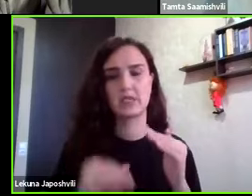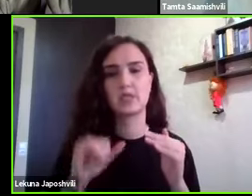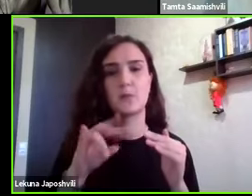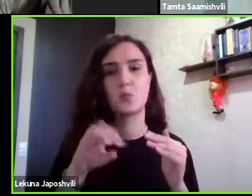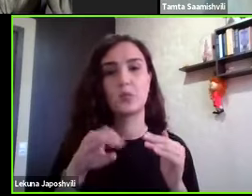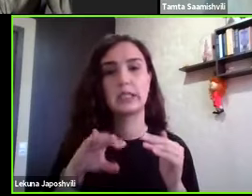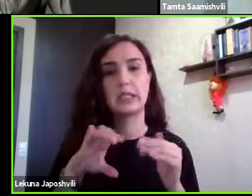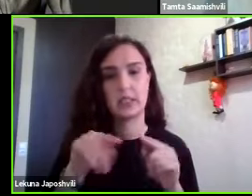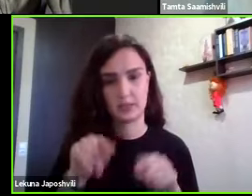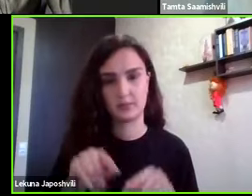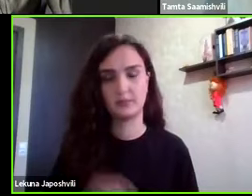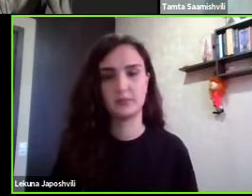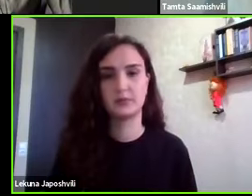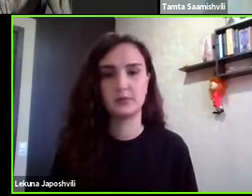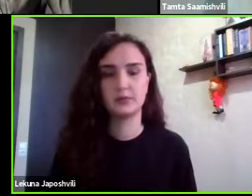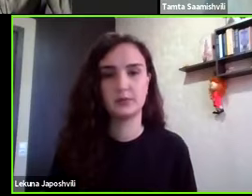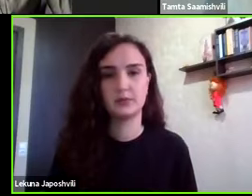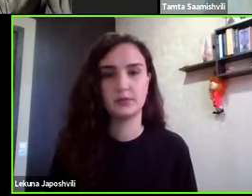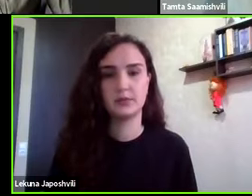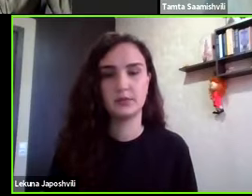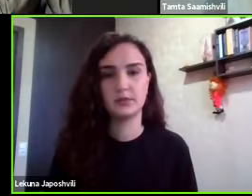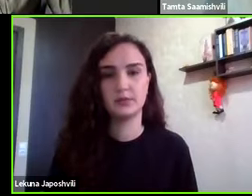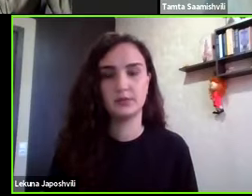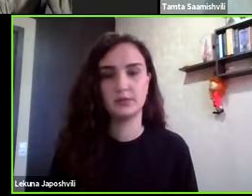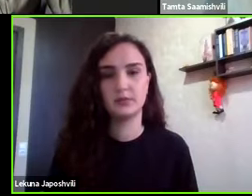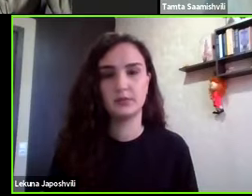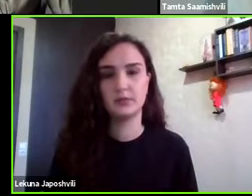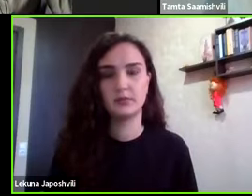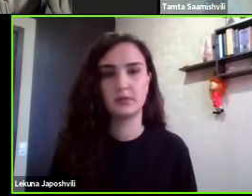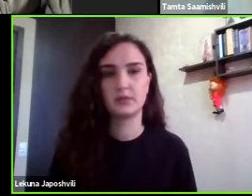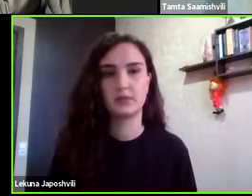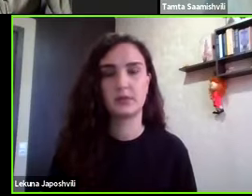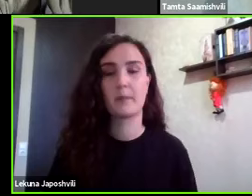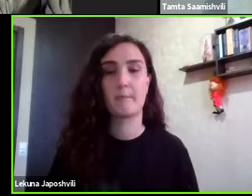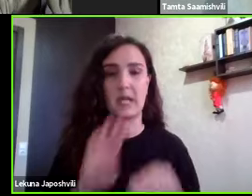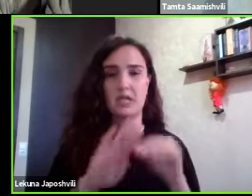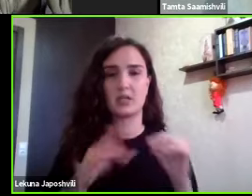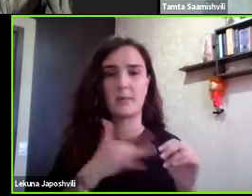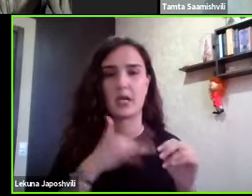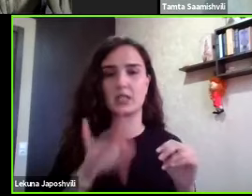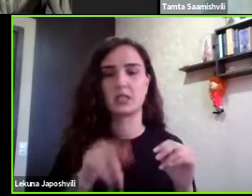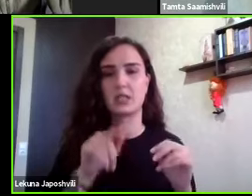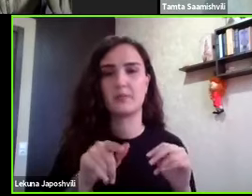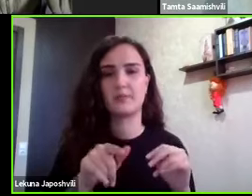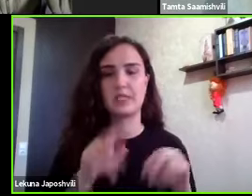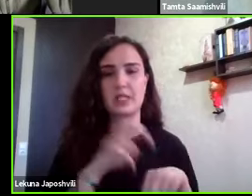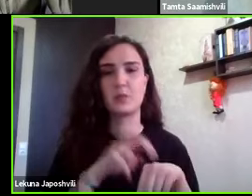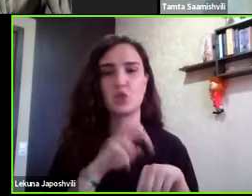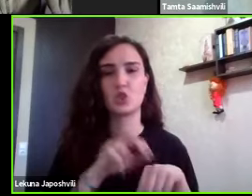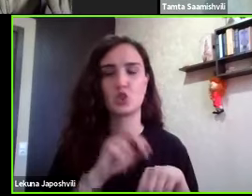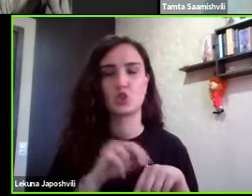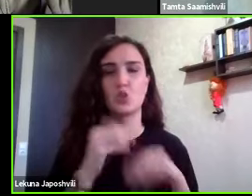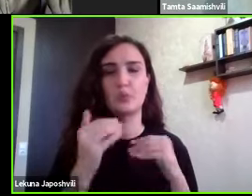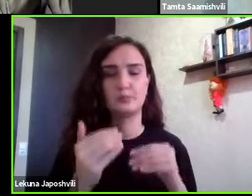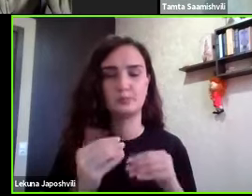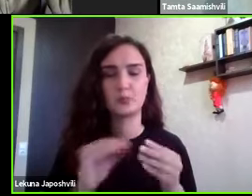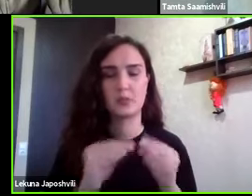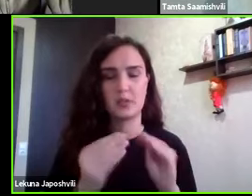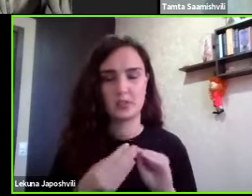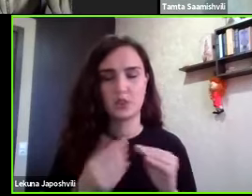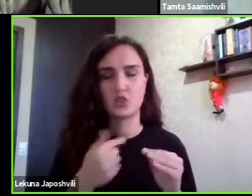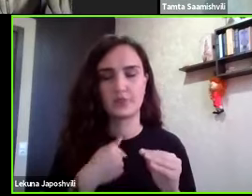ხო? და ესე იგი ამ გარდა მკაცრი თქვა ამ სამედიცინო ჩვენებისა,